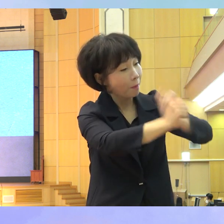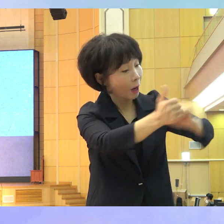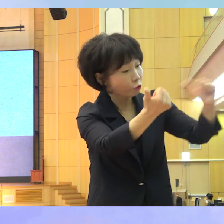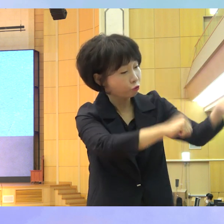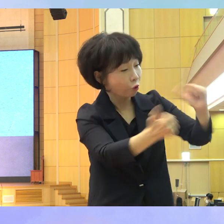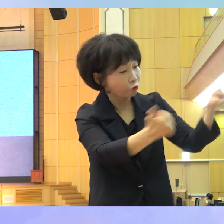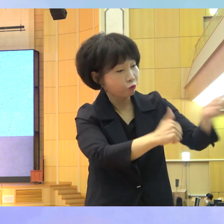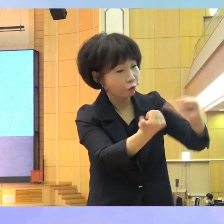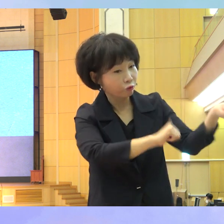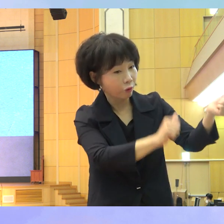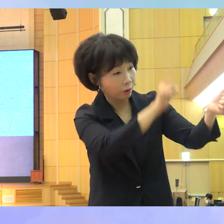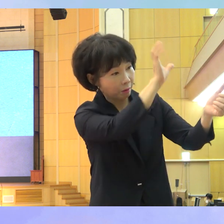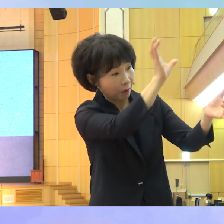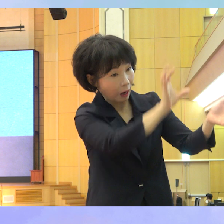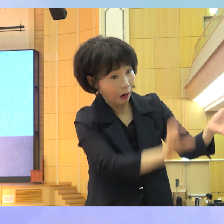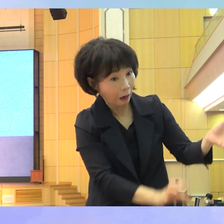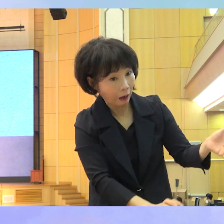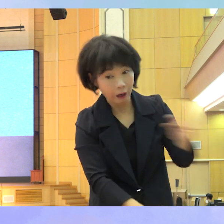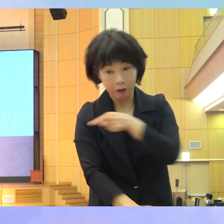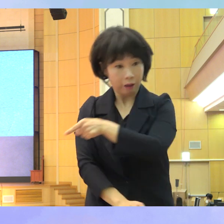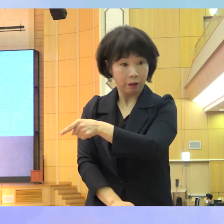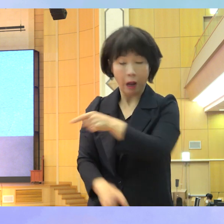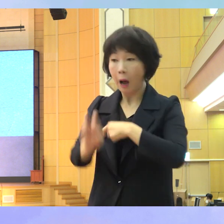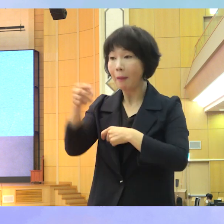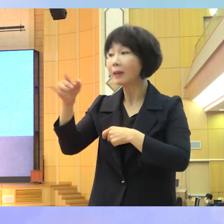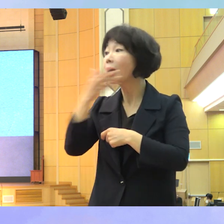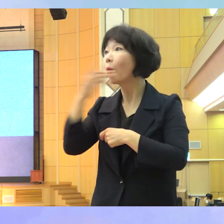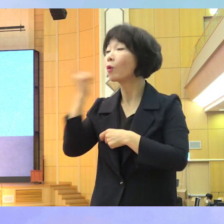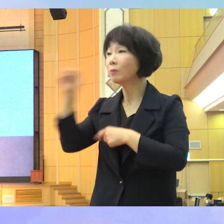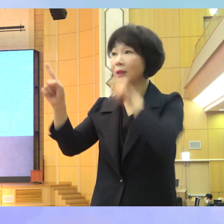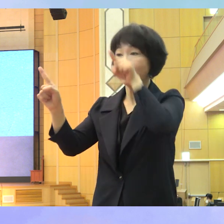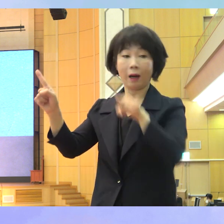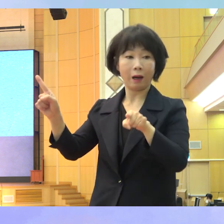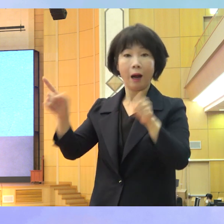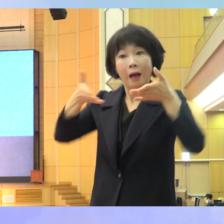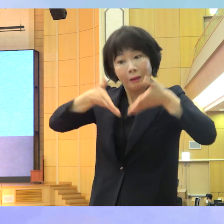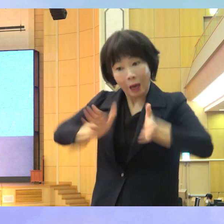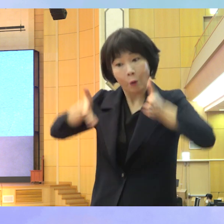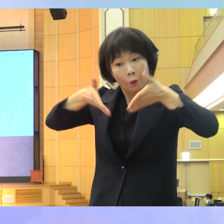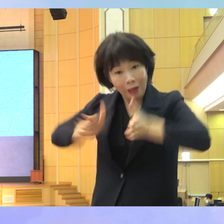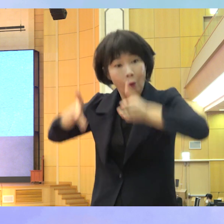죽고 마태복음 1장에는요 계보가 낳고